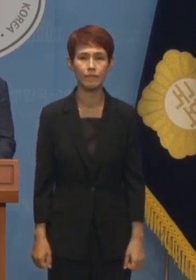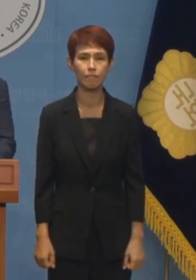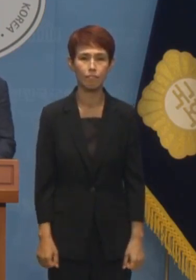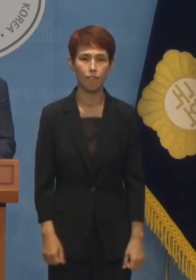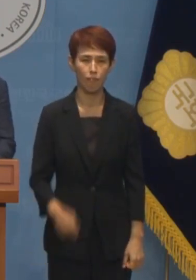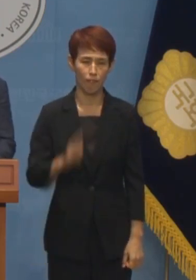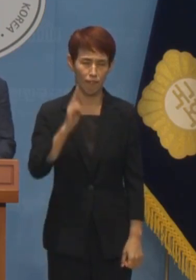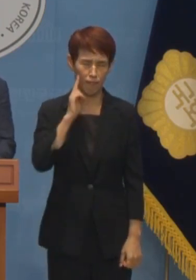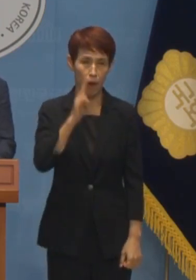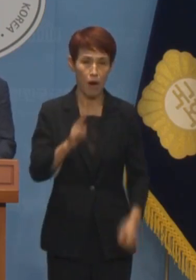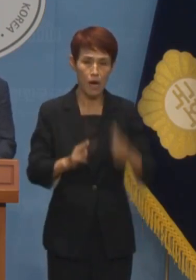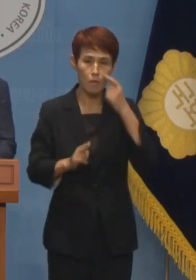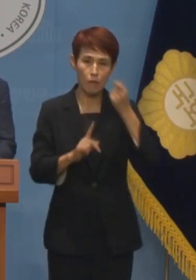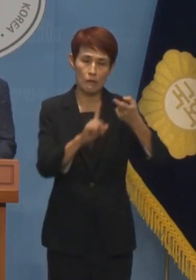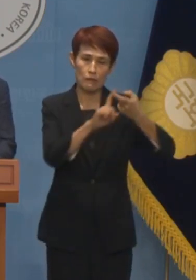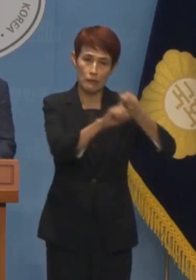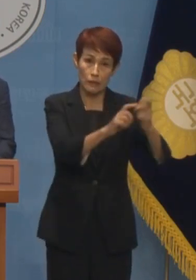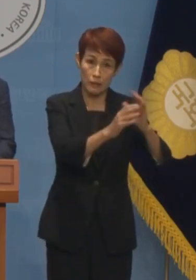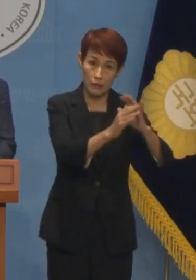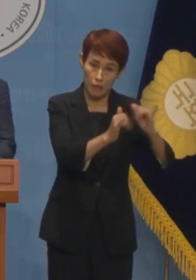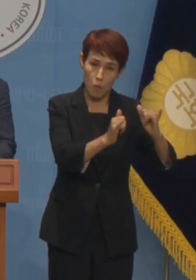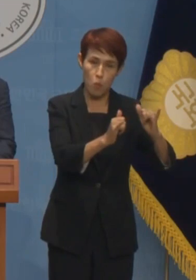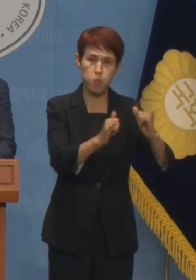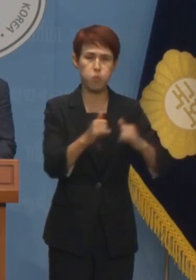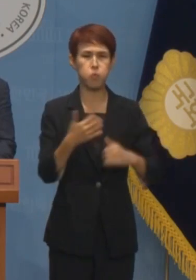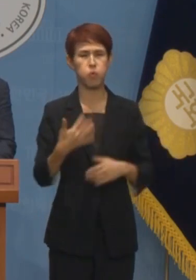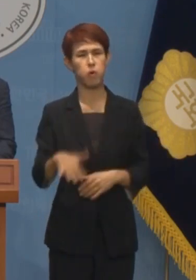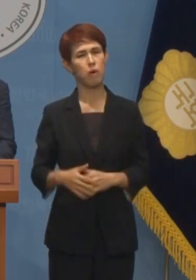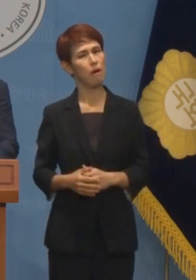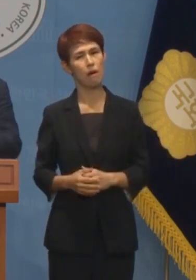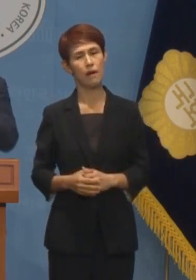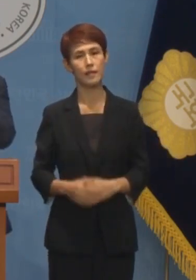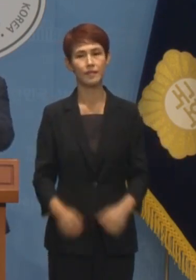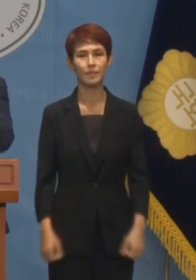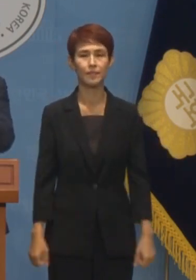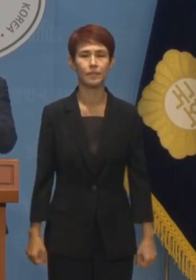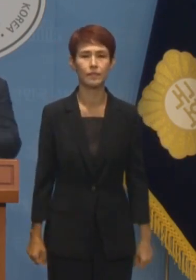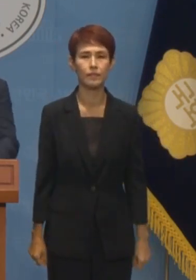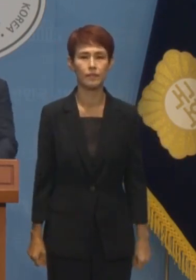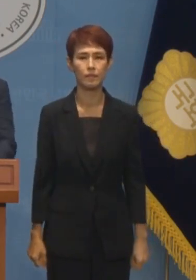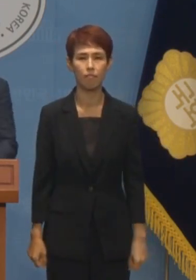최악의 친일 종합 세트, 일본의 힘, 윤석열 다시 하겠습니다.